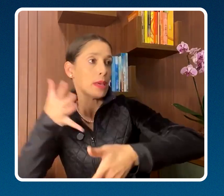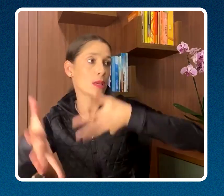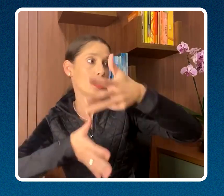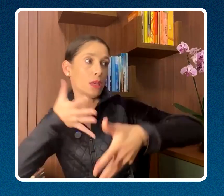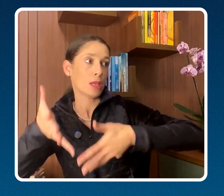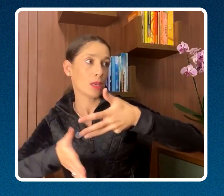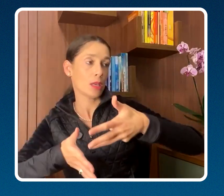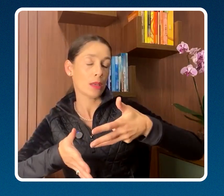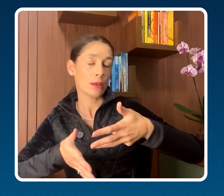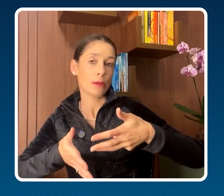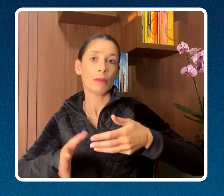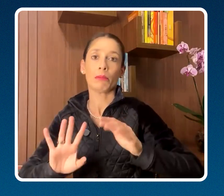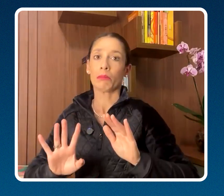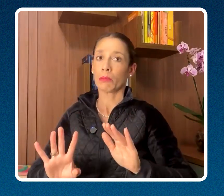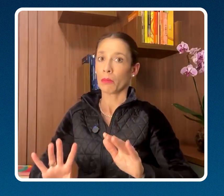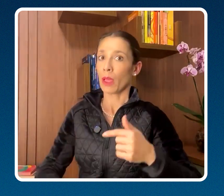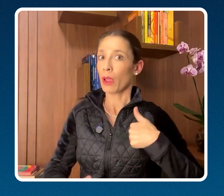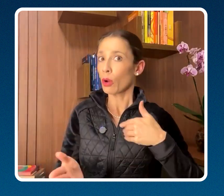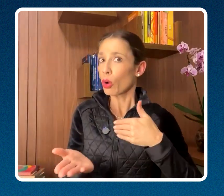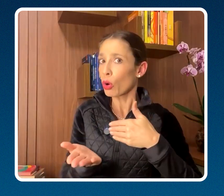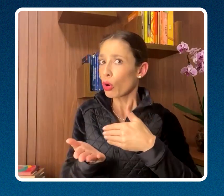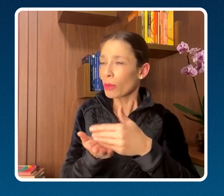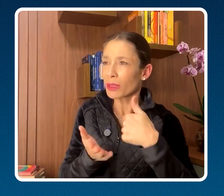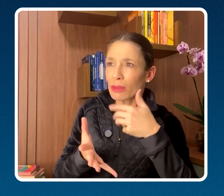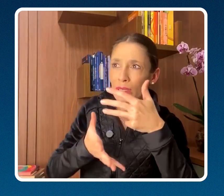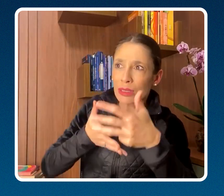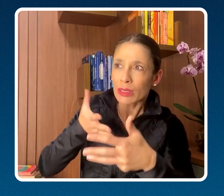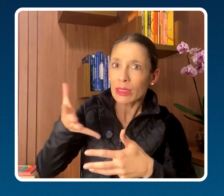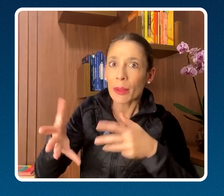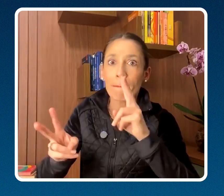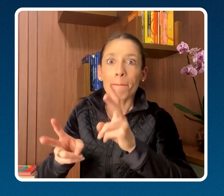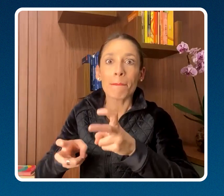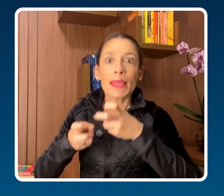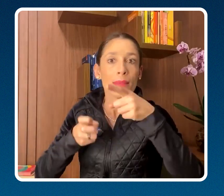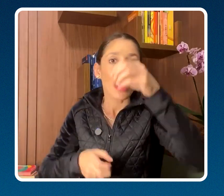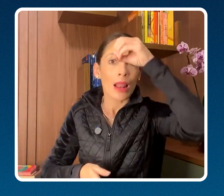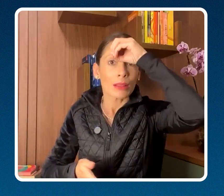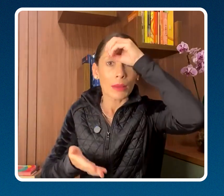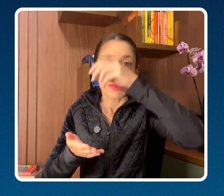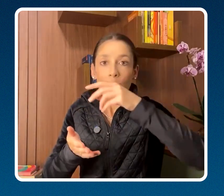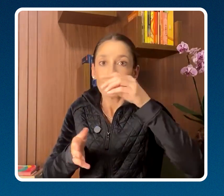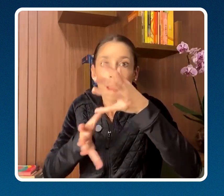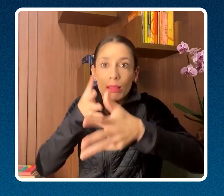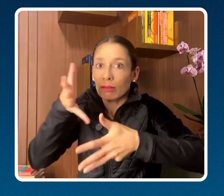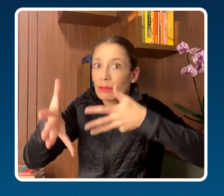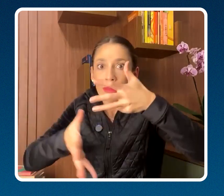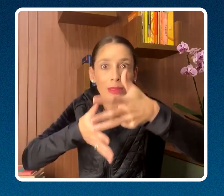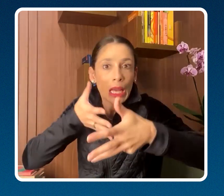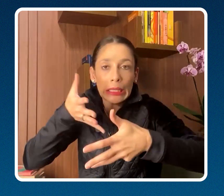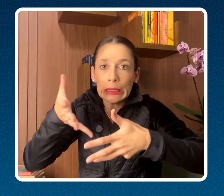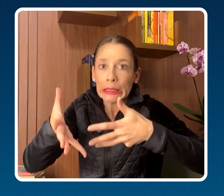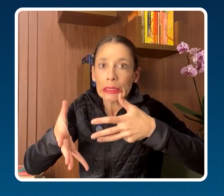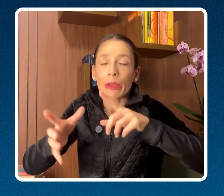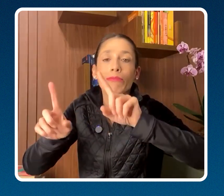Só que, quando eu comecei a conversar com eles, eu percebi que eles eram analfabetos. Eles não entendiam os sinais. Então, tinha que ser um